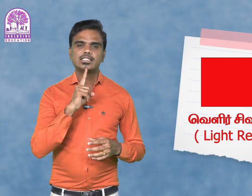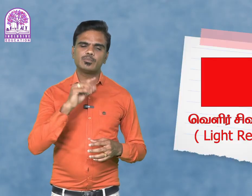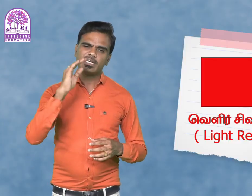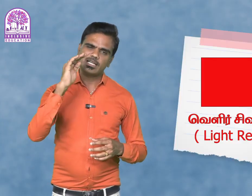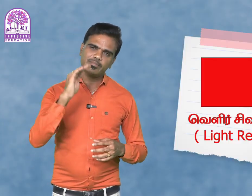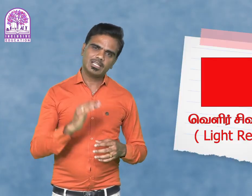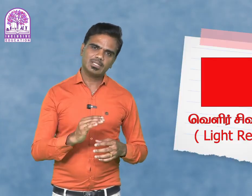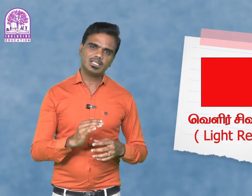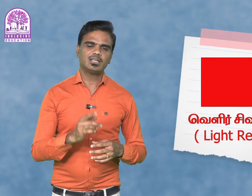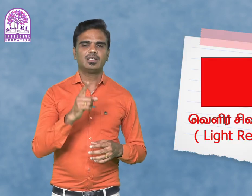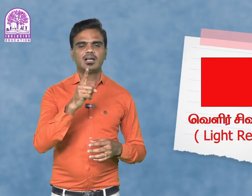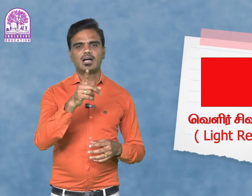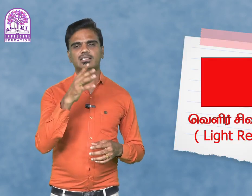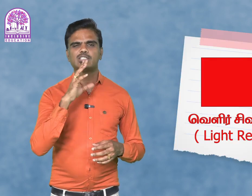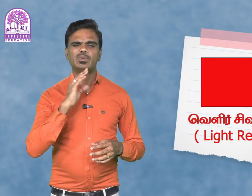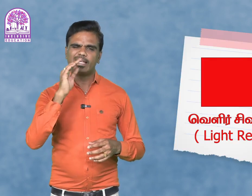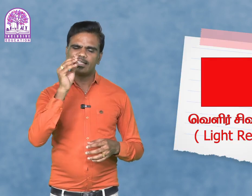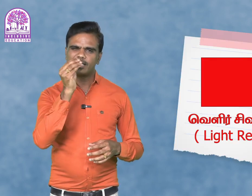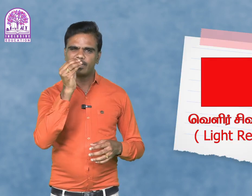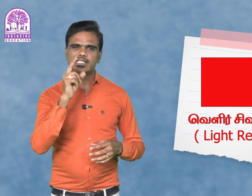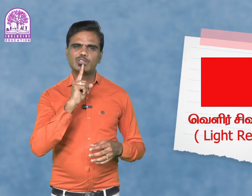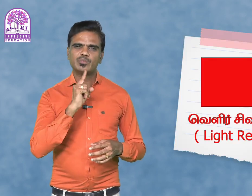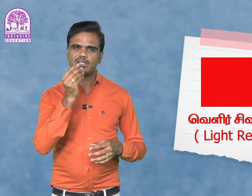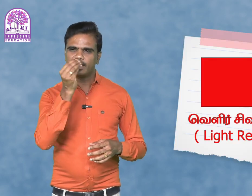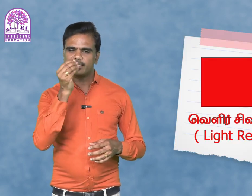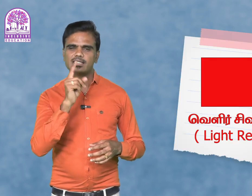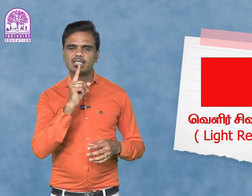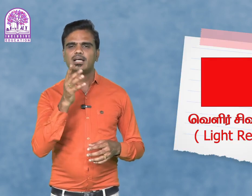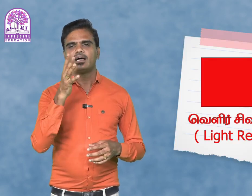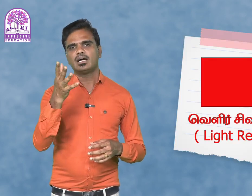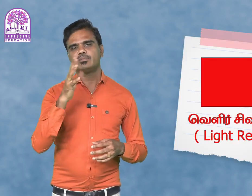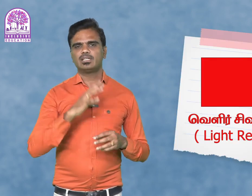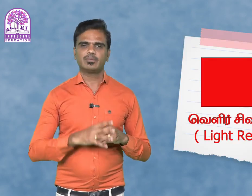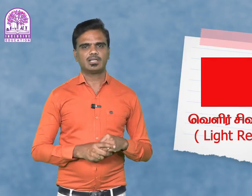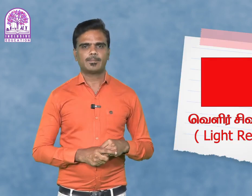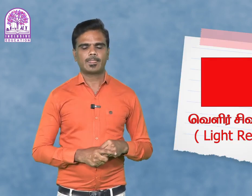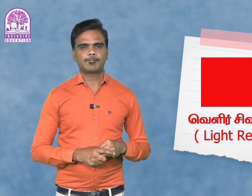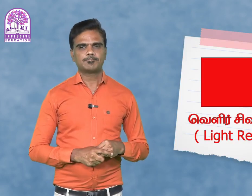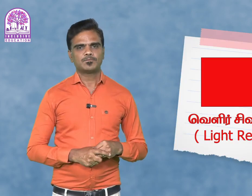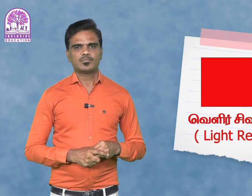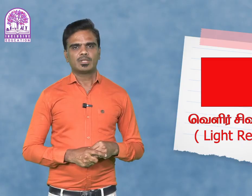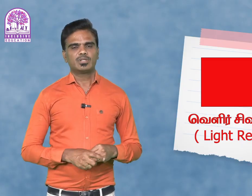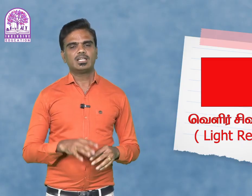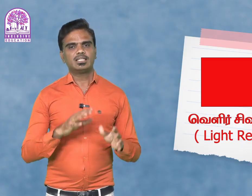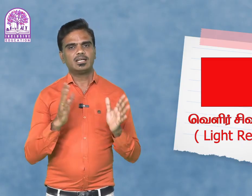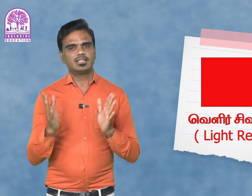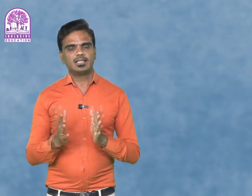சிவப்பில் கம்மியாக இருக்குது பார்த்தீங்களா, அது சிவப்பு லேசாக இருக்குது பாருங்கள், சிவப்பா லேசாக அப்படின்னு காமிக்கலாம். புரியுதுங்களா? இதான் என்ன